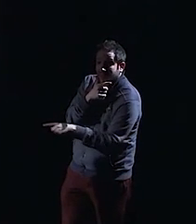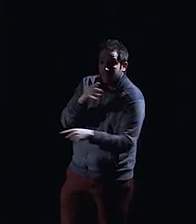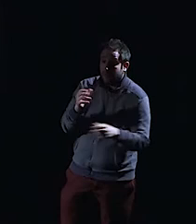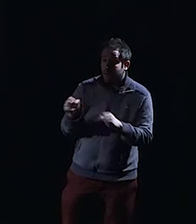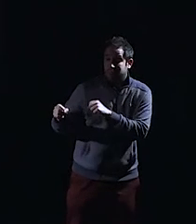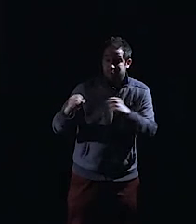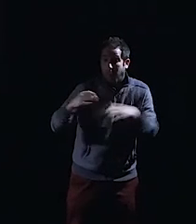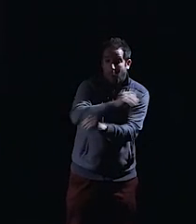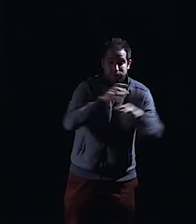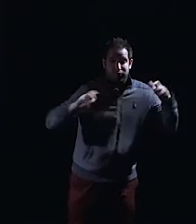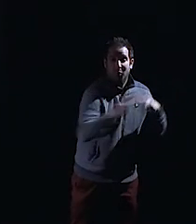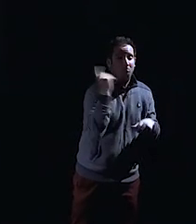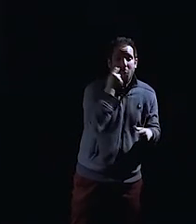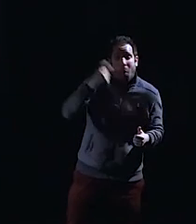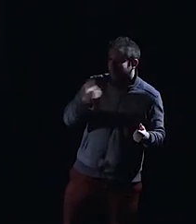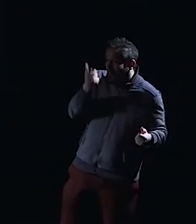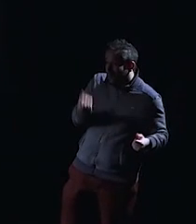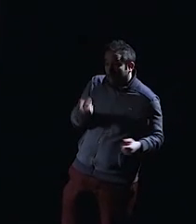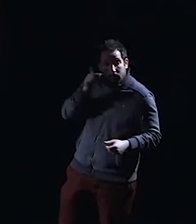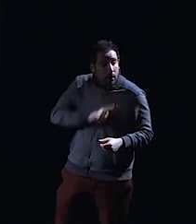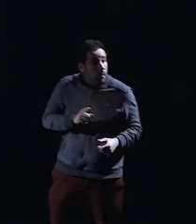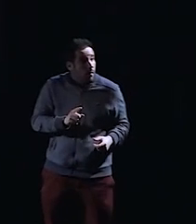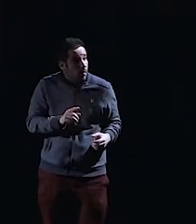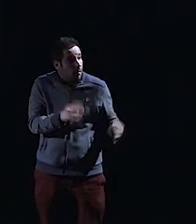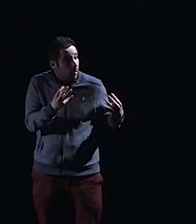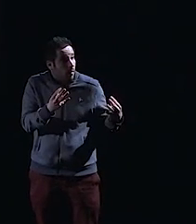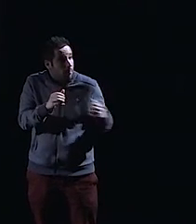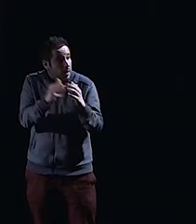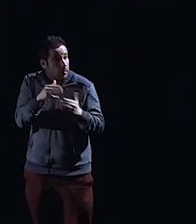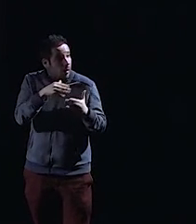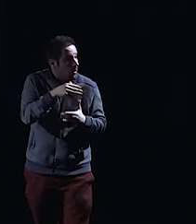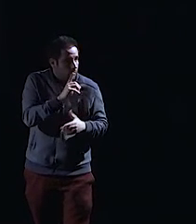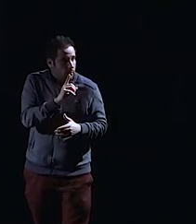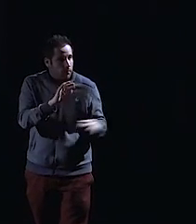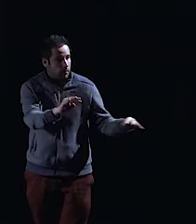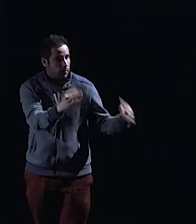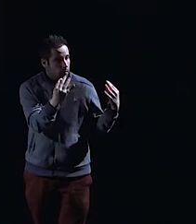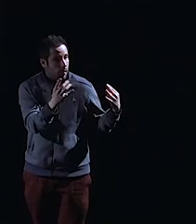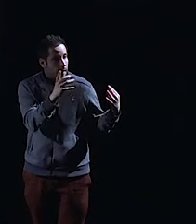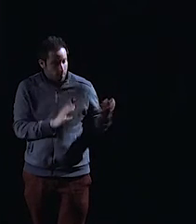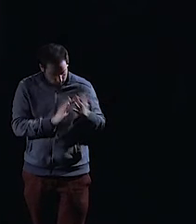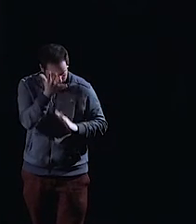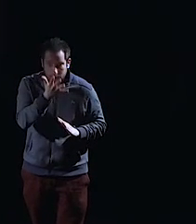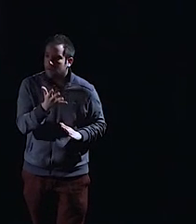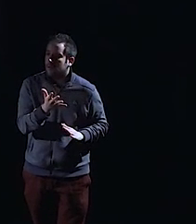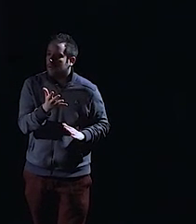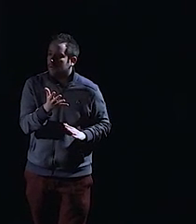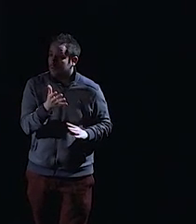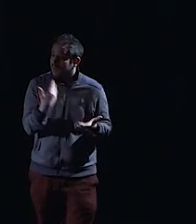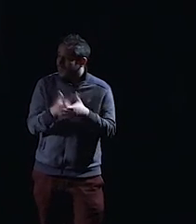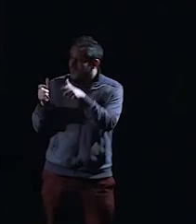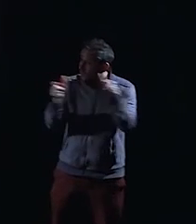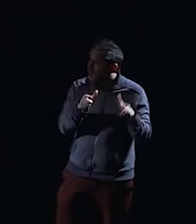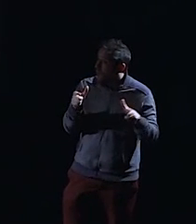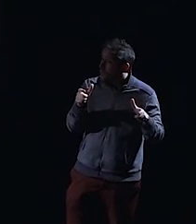est court, il est tout petit. Et du coup, la meuf, elle va jamais oser sortir de chez elle parce que les mecs, ils vont tous vouloir la brûler, quoi. La surveillance, c'est aussi ça.